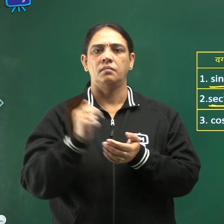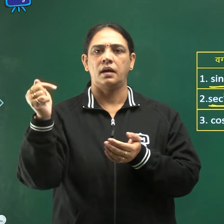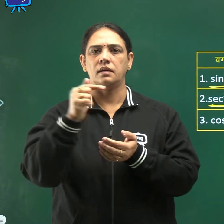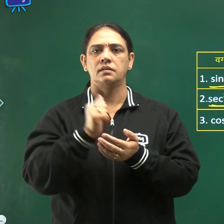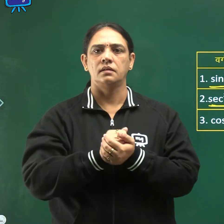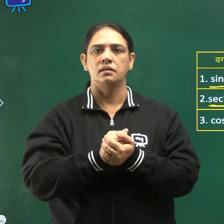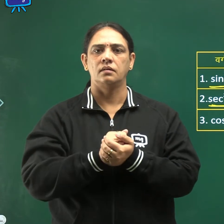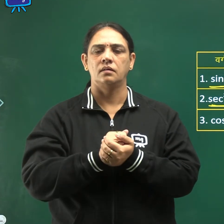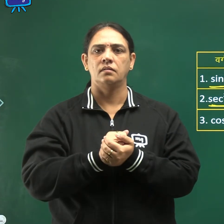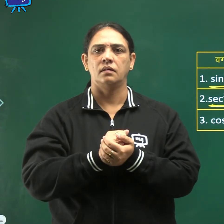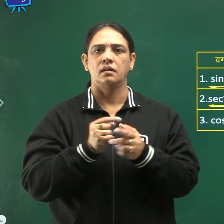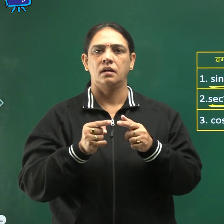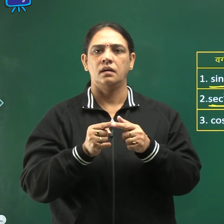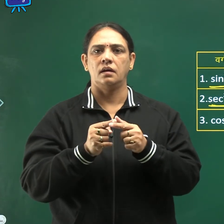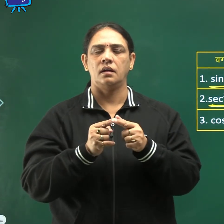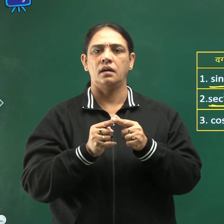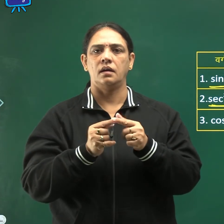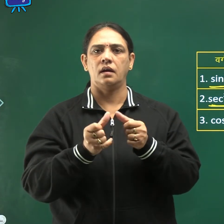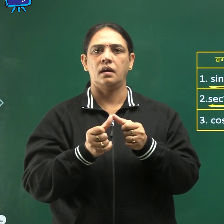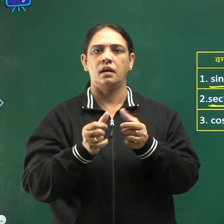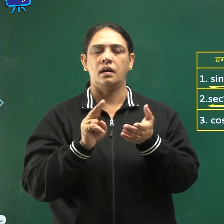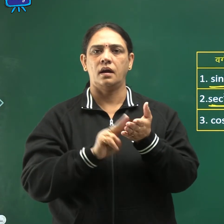माइनस टेन स्क्वायर थीटा